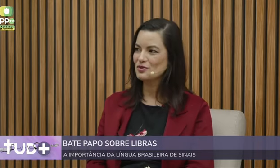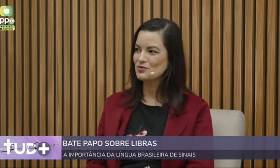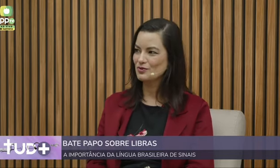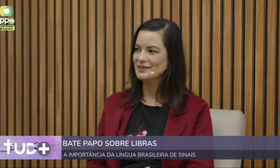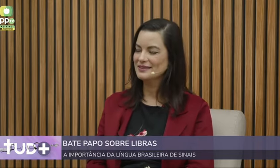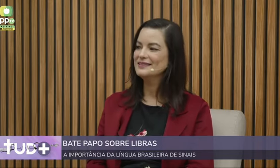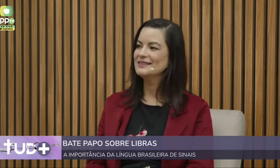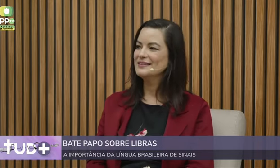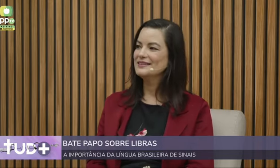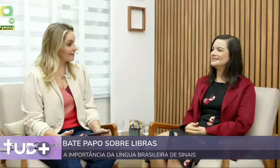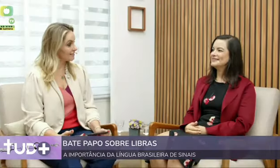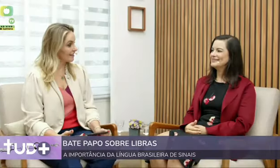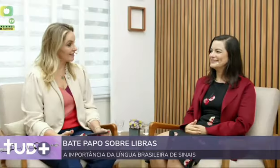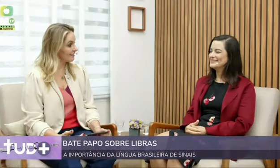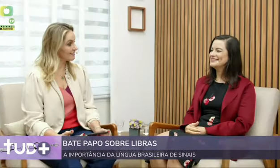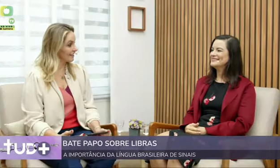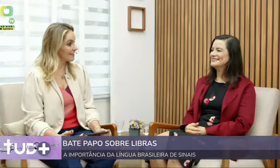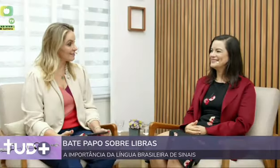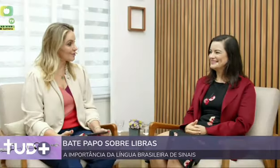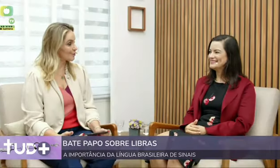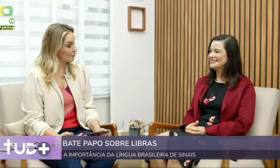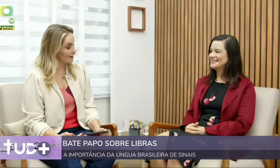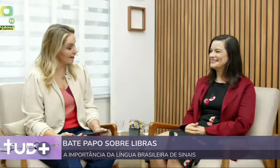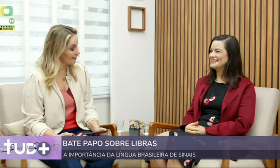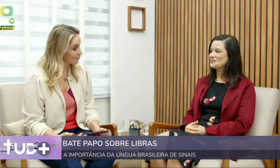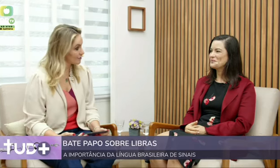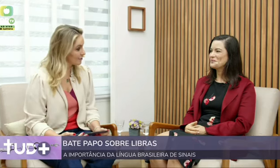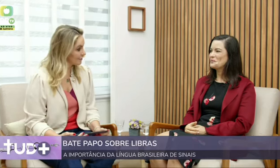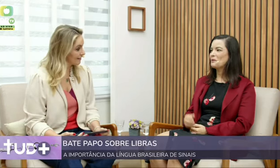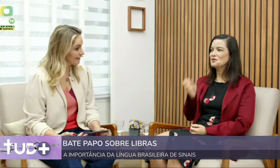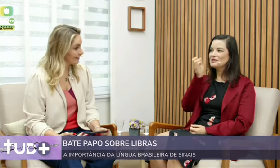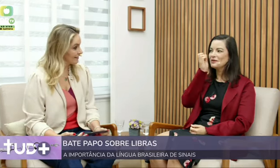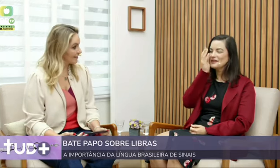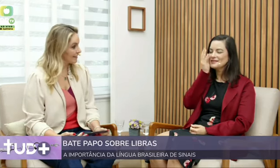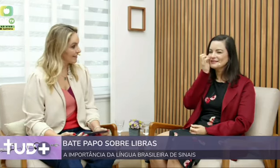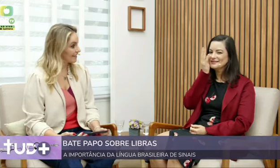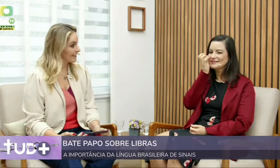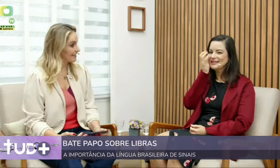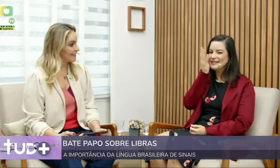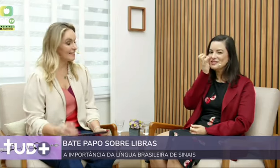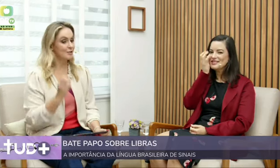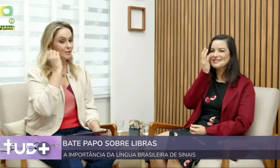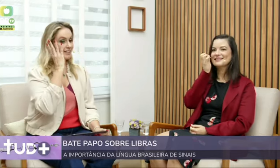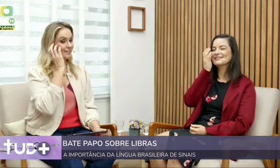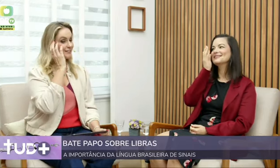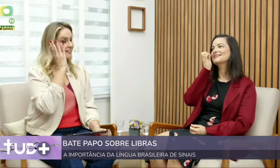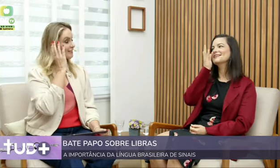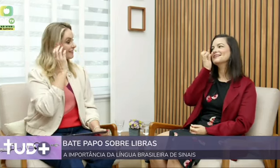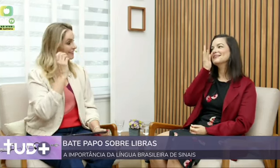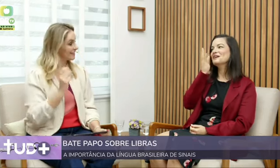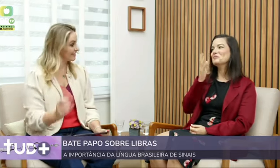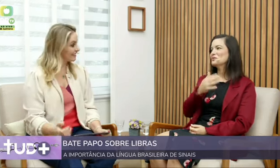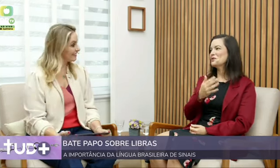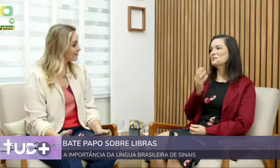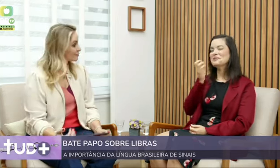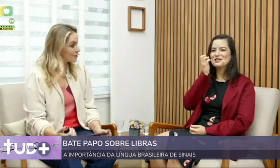pessoa surda. Tem isso? Como que é o seu? O meu sinal é assim, Letícia. Isso significa o quê? Meu nome mesmo, o